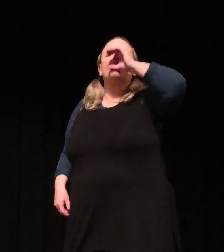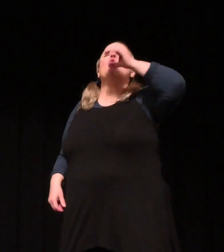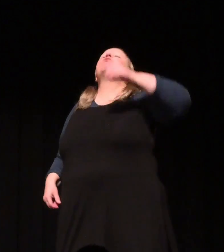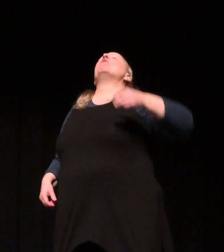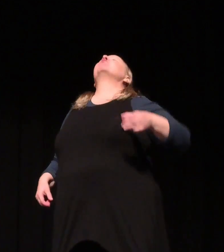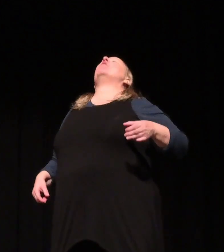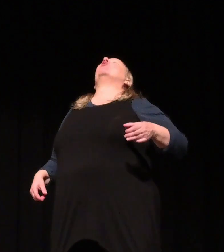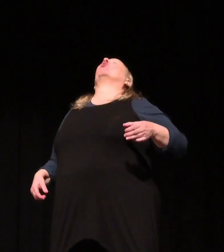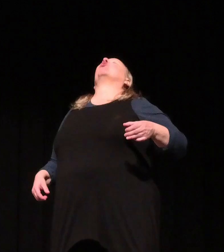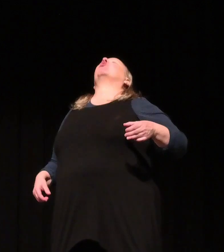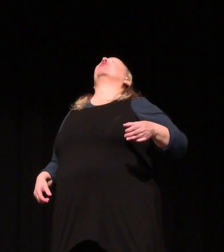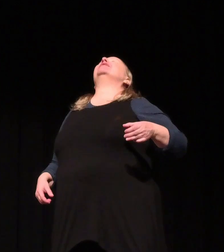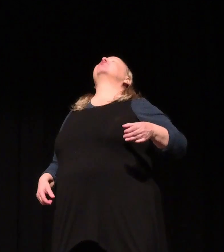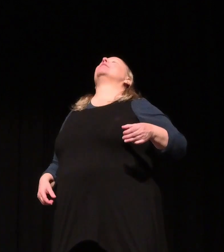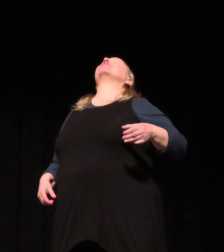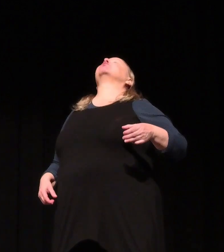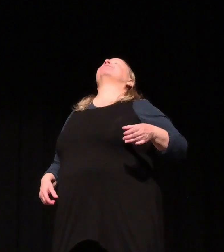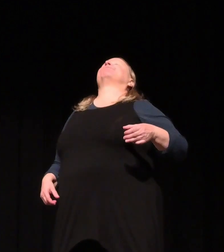je prends une gorgée d'eau, là.